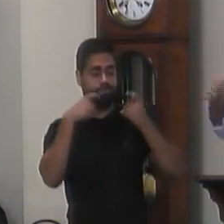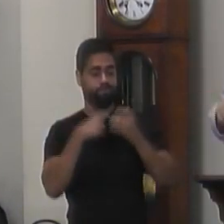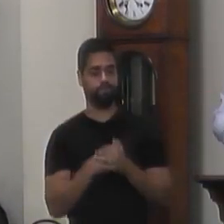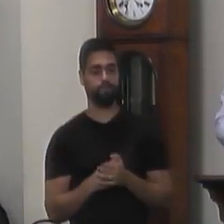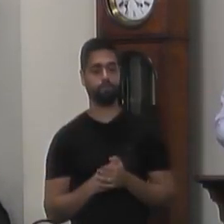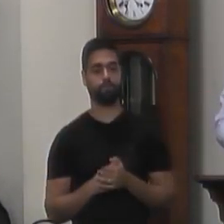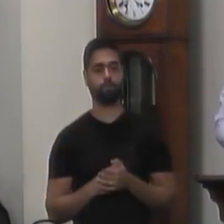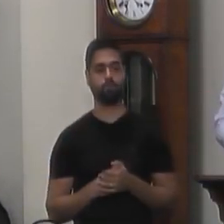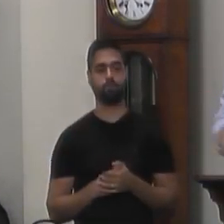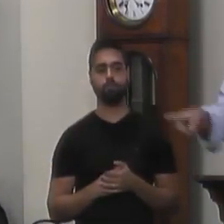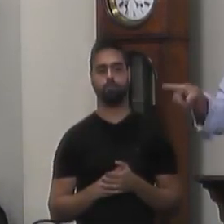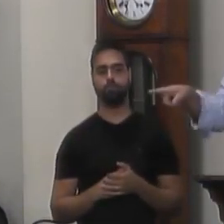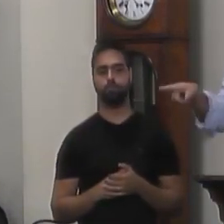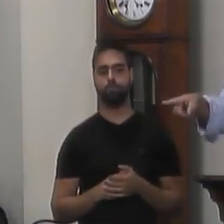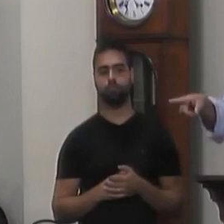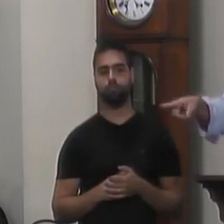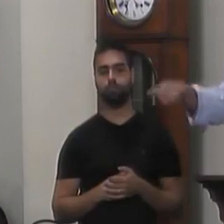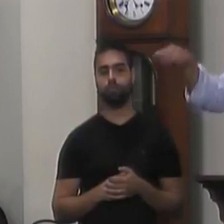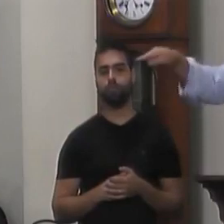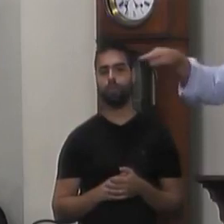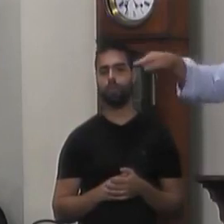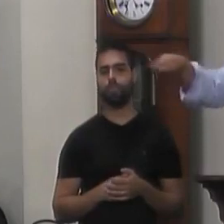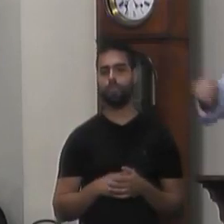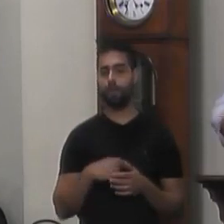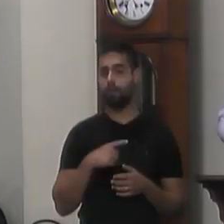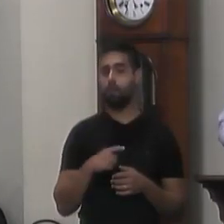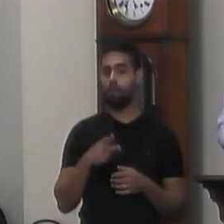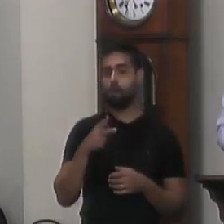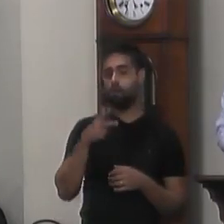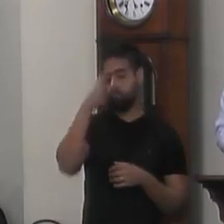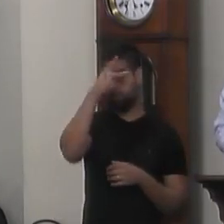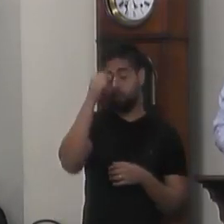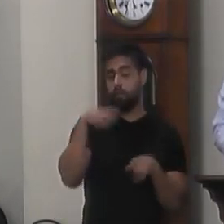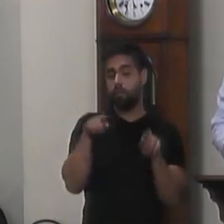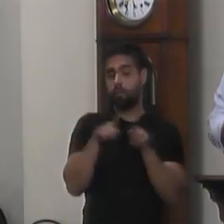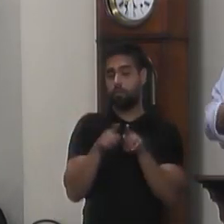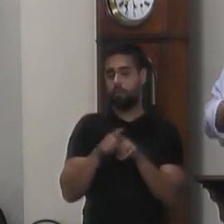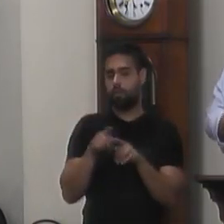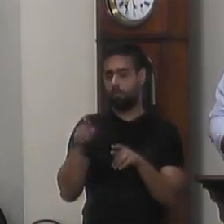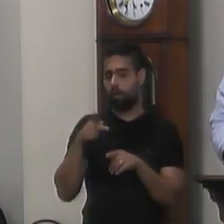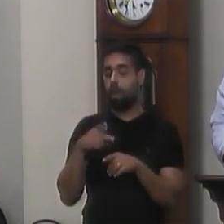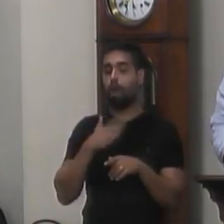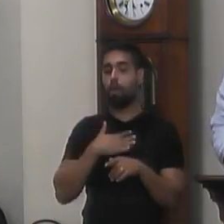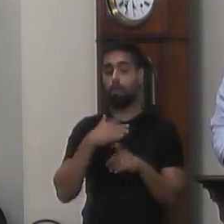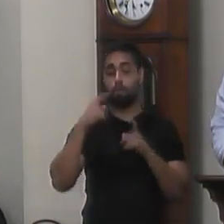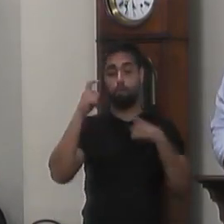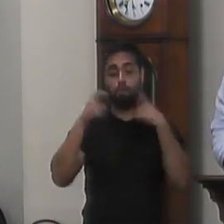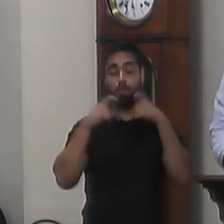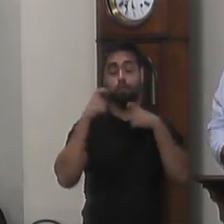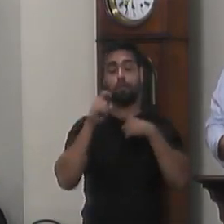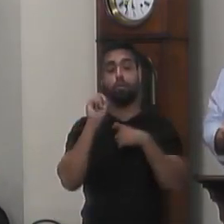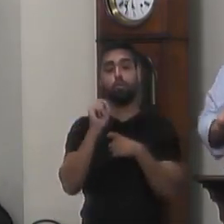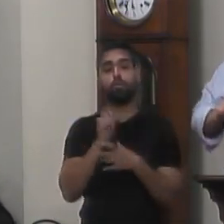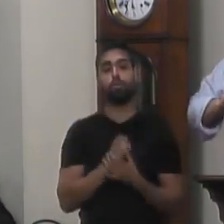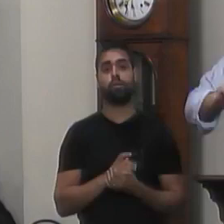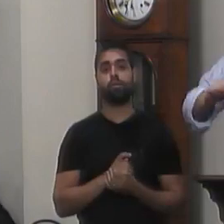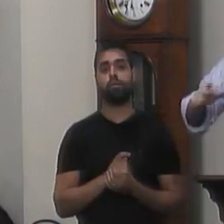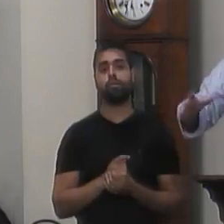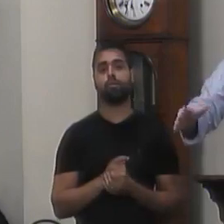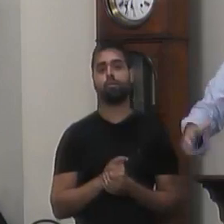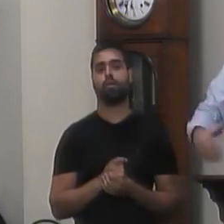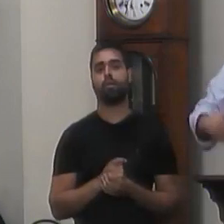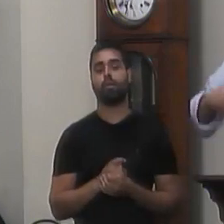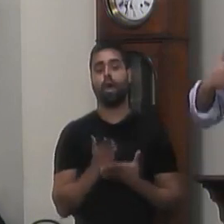Eu, assim como o prefeito, eu fui uma das pessoas que falei aqui várias vezes que a minha preocupação com quebra